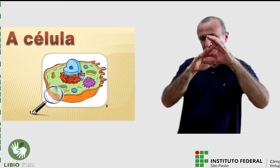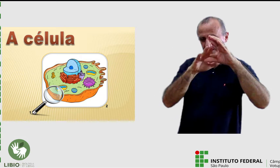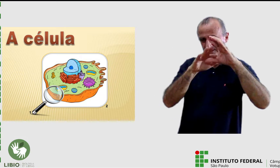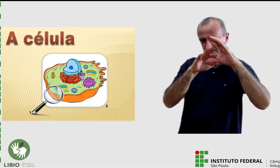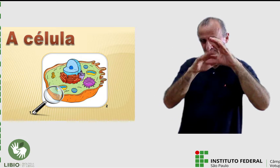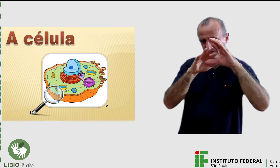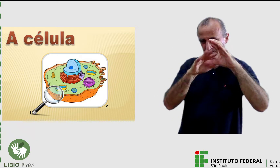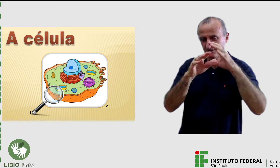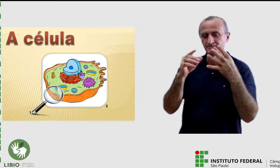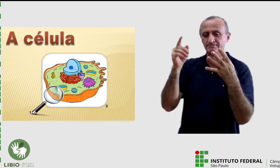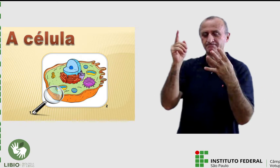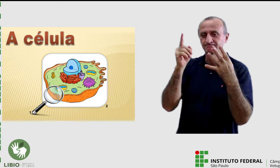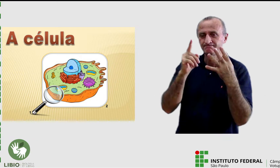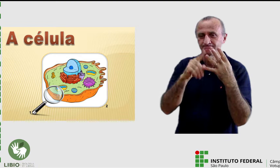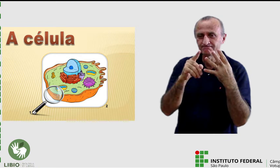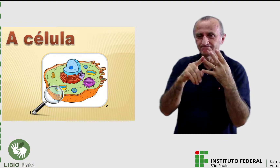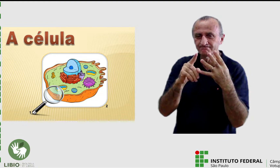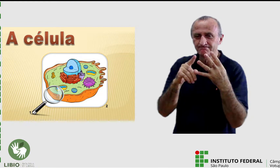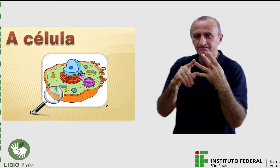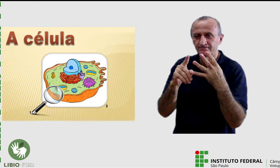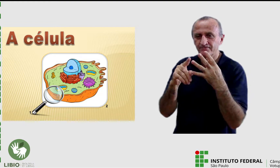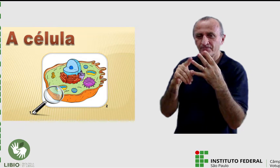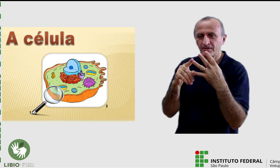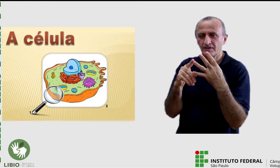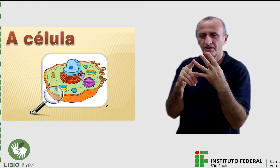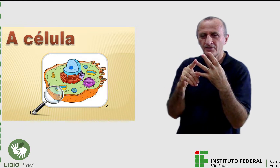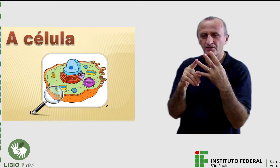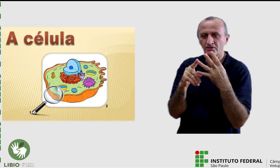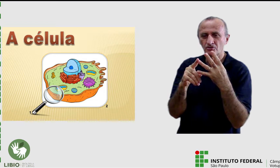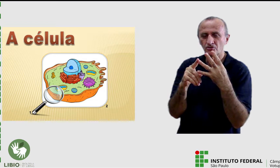citoplasma, terceiro componente mínimo,